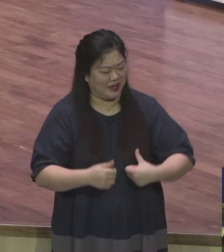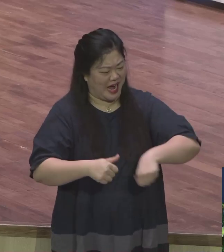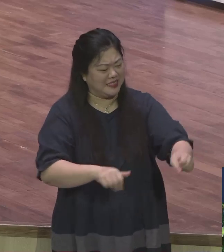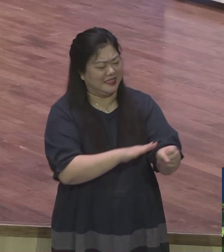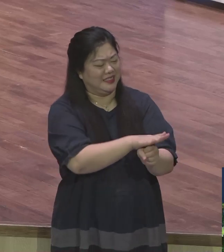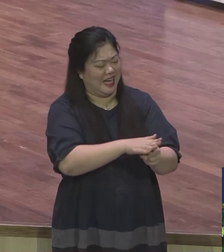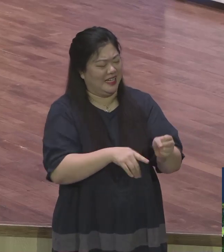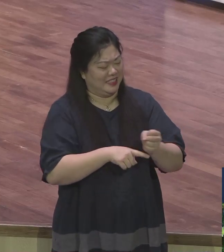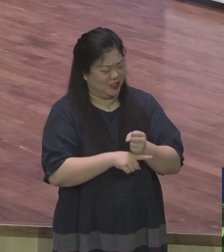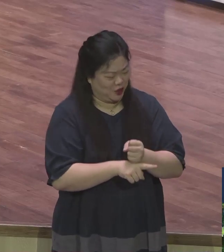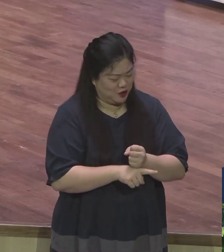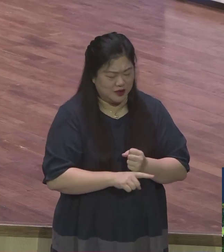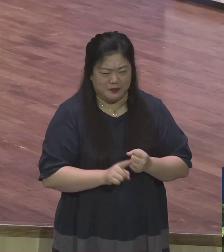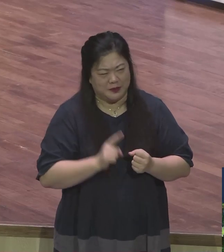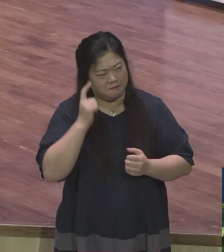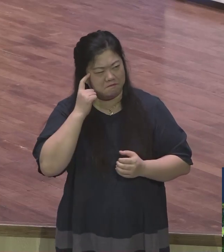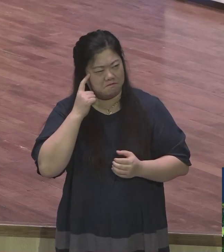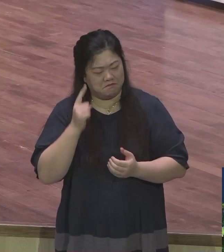내용들 그걸 한번 써보세요.